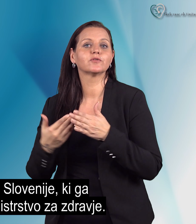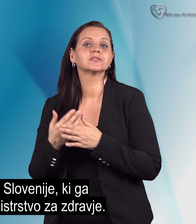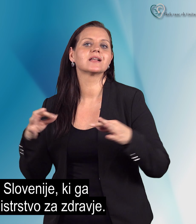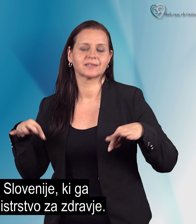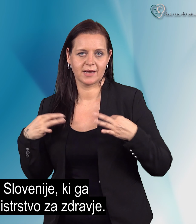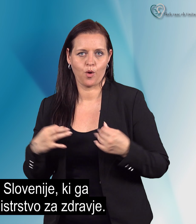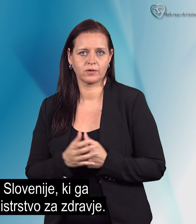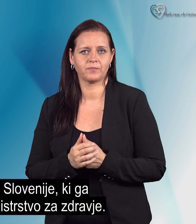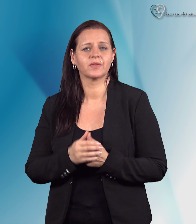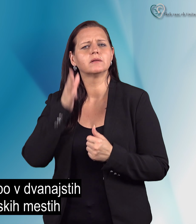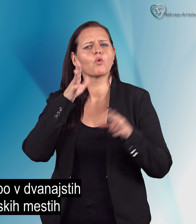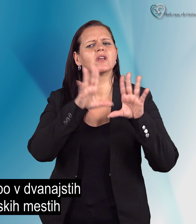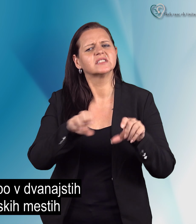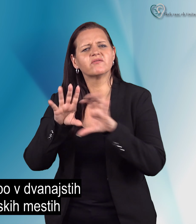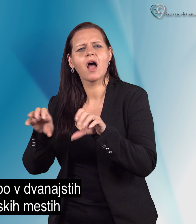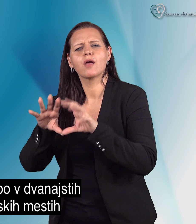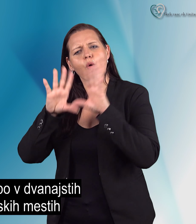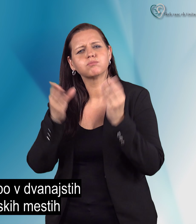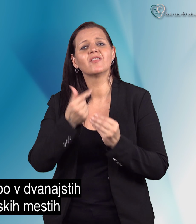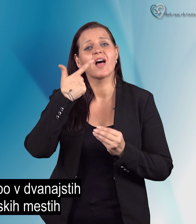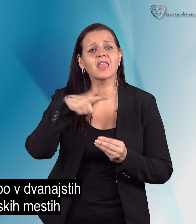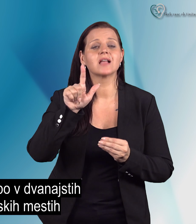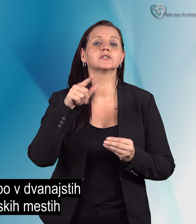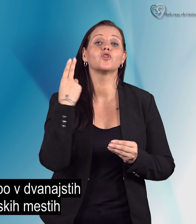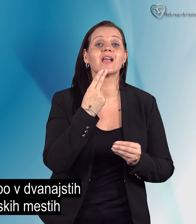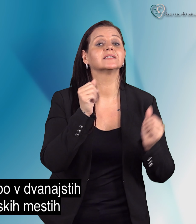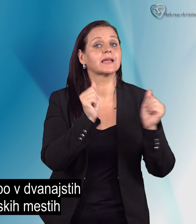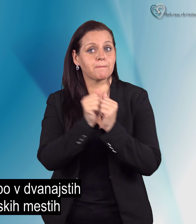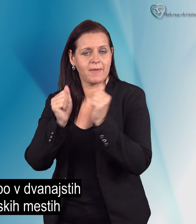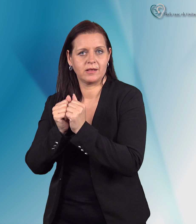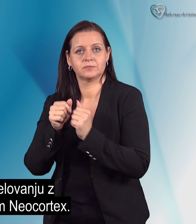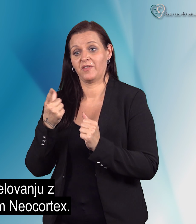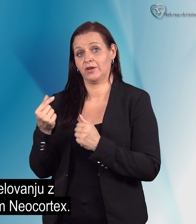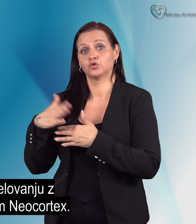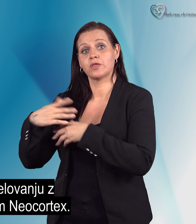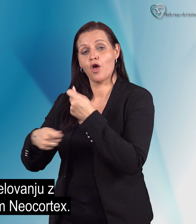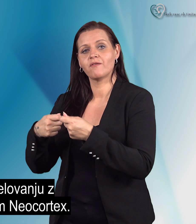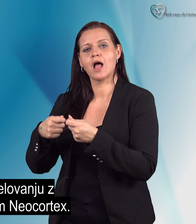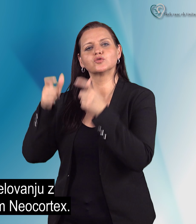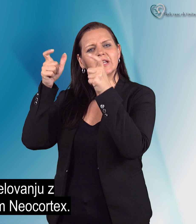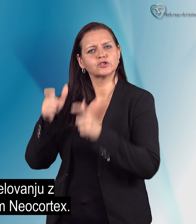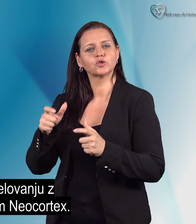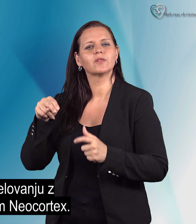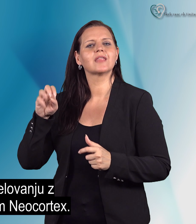za zdravje. Izvajal se bo v 12 slovenskih mestih v sodelovanju z Inštitutom Neo Cortex.